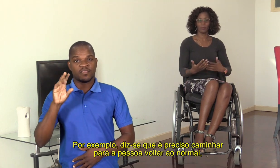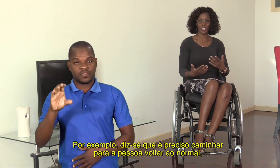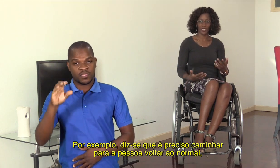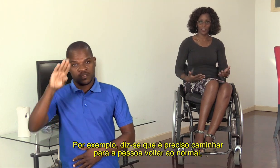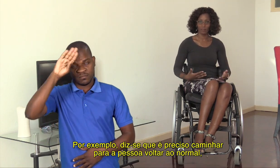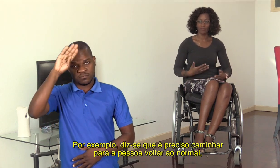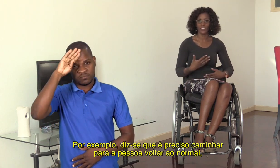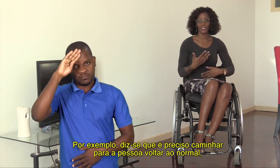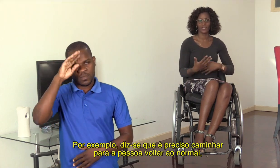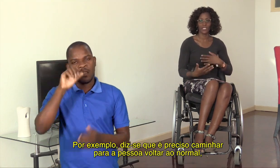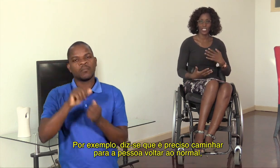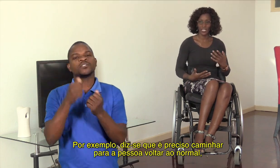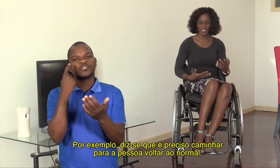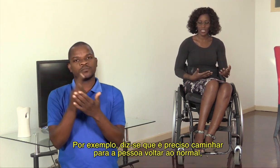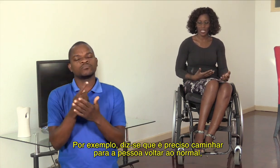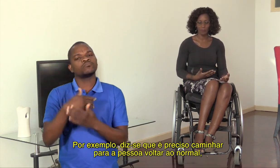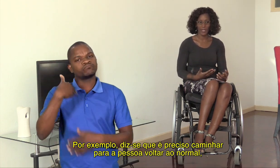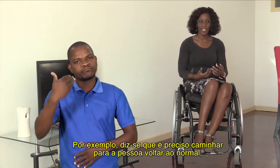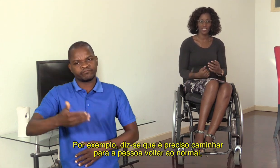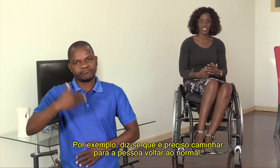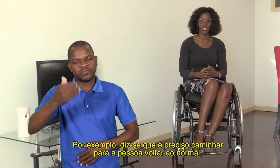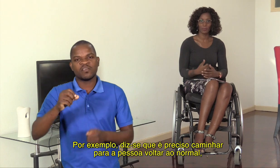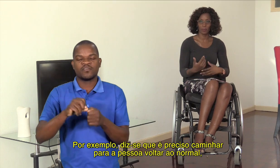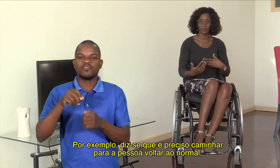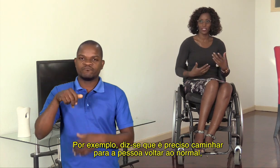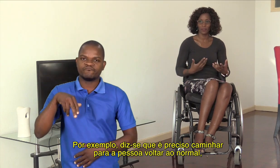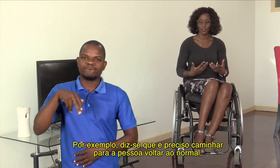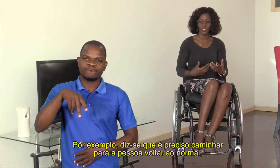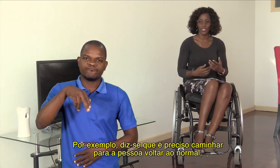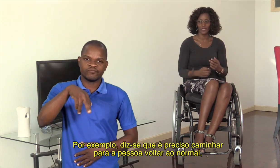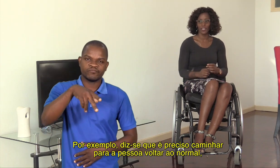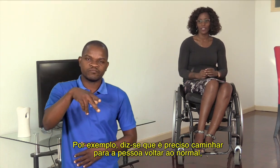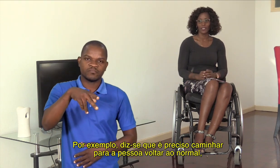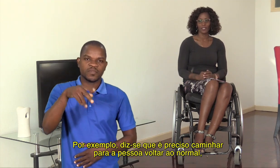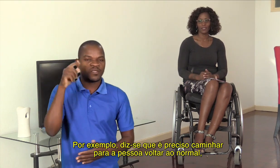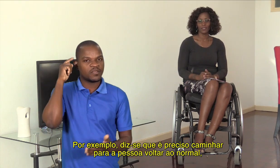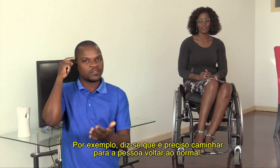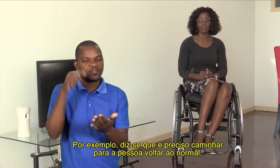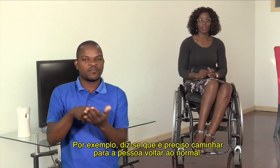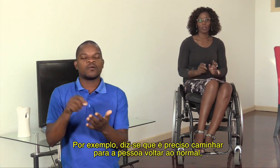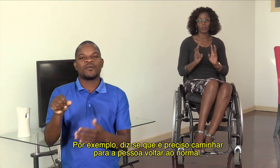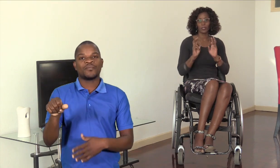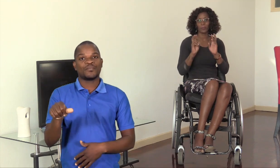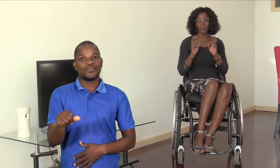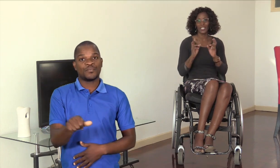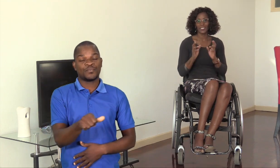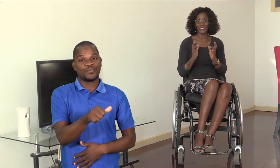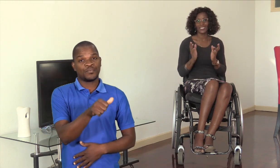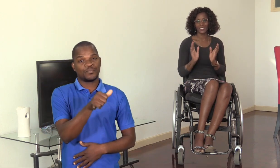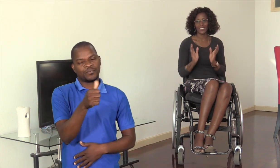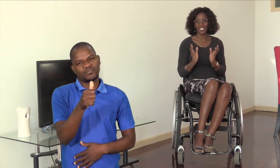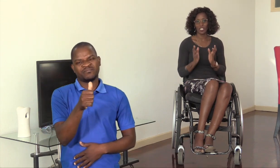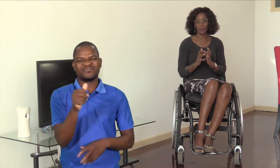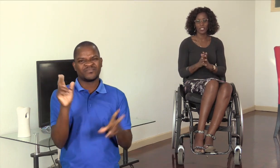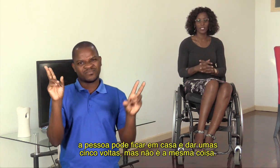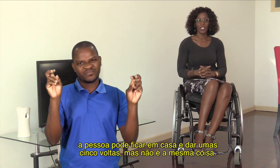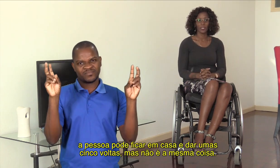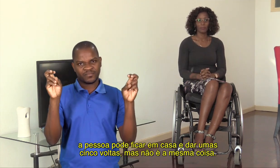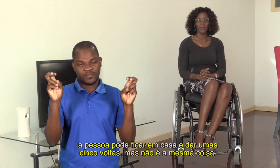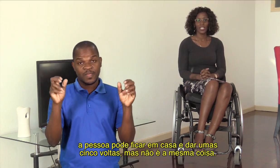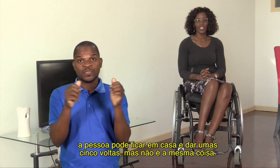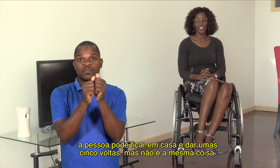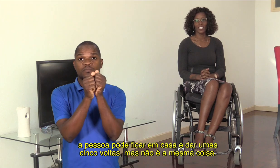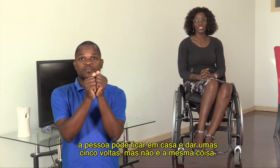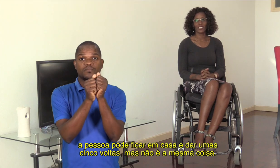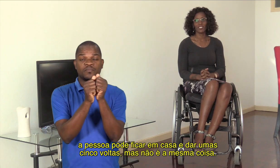necessário caminhar exercitar a marcha até para poder voltar ao normal entre aspas